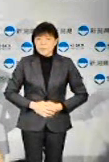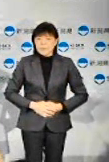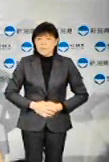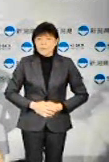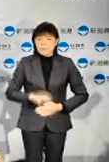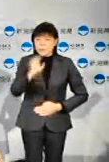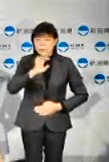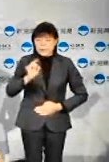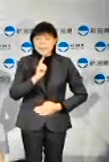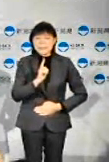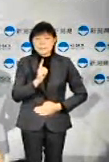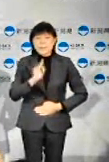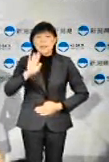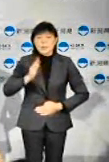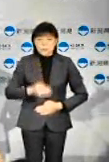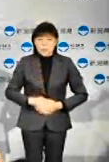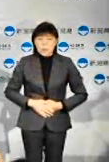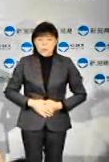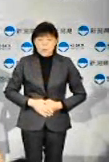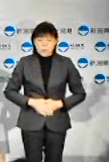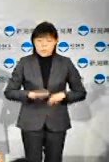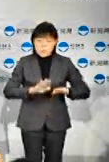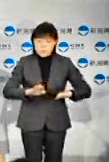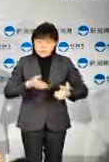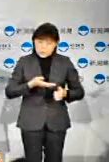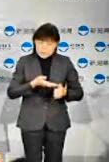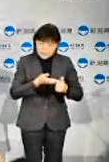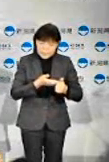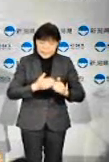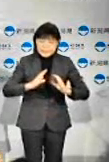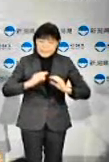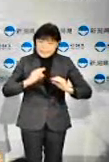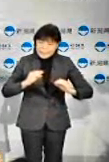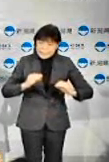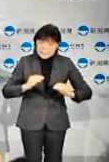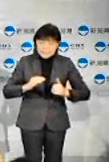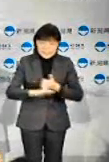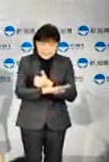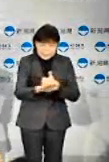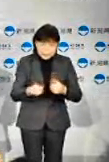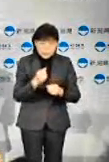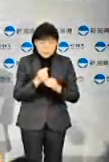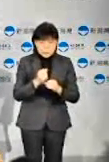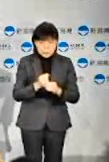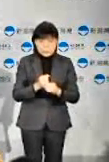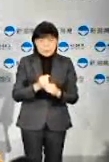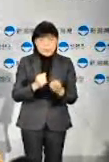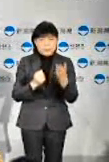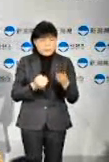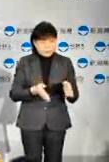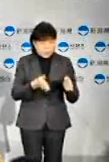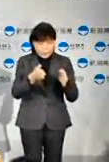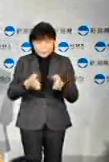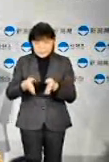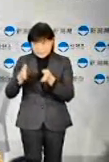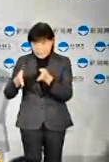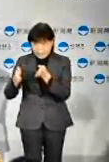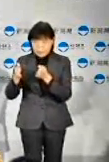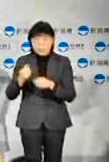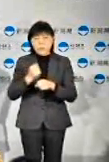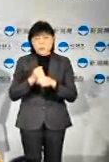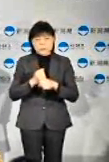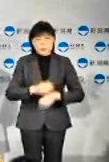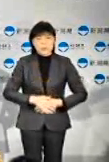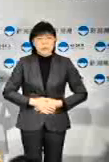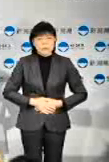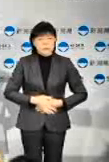何度申し上げてますけど、まあ、子育てに優しい環境づくりとして3つの柱を立ててまして、一つは